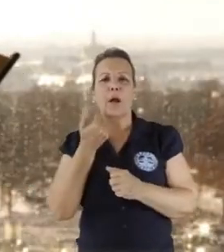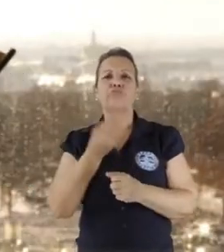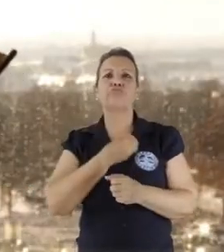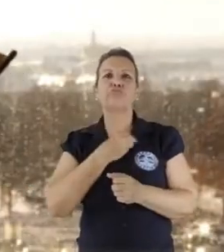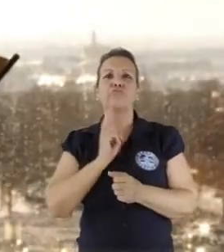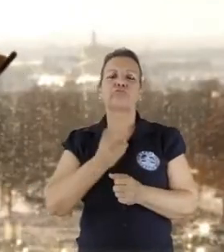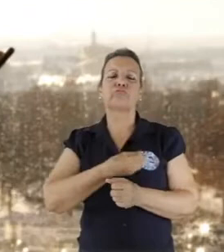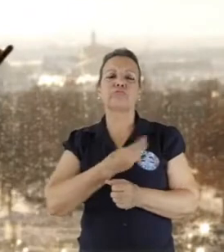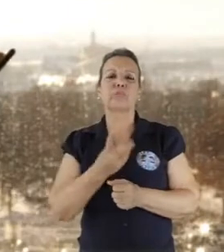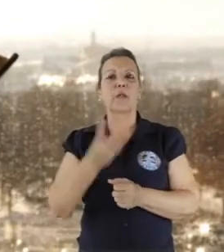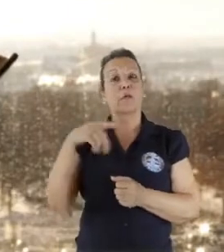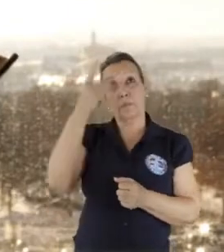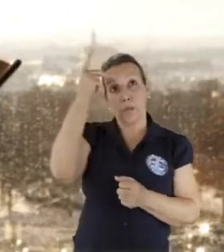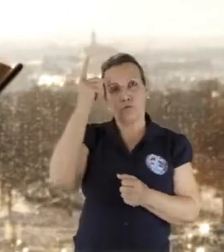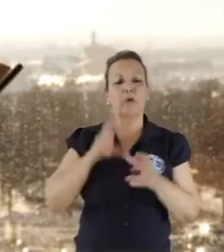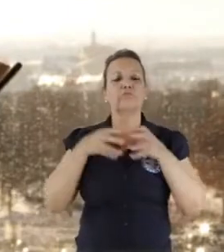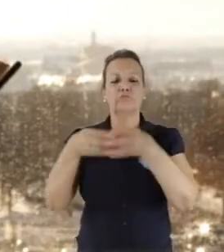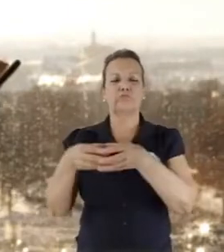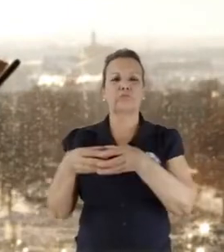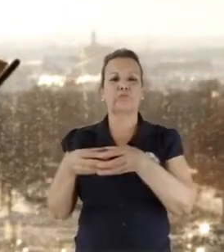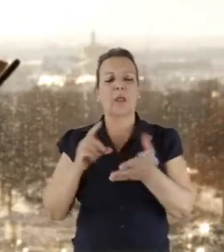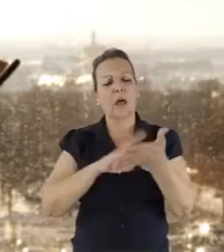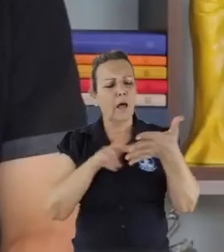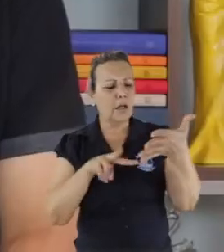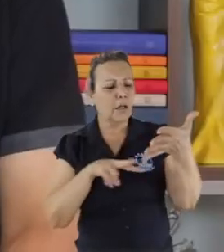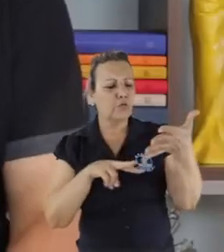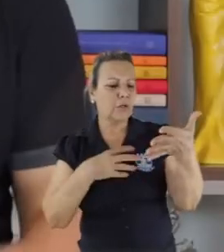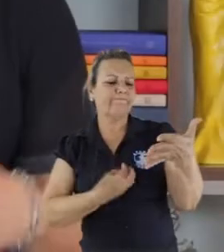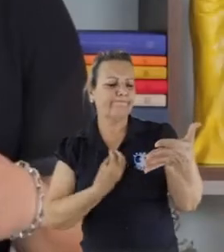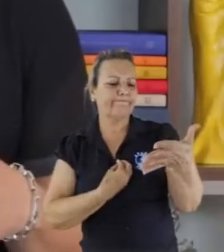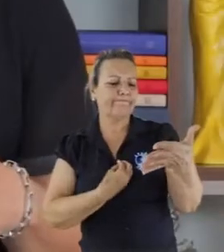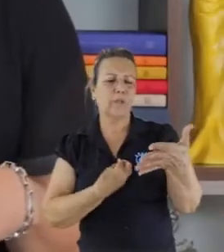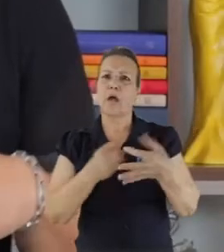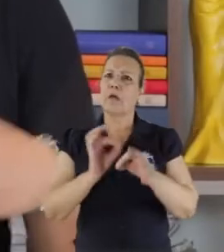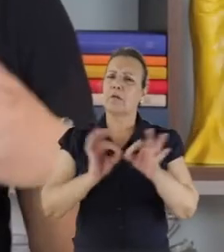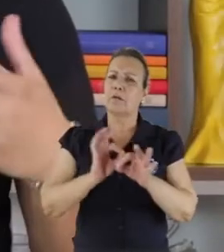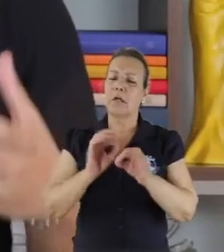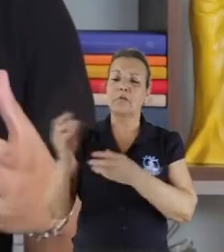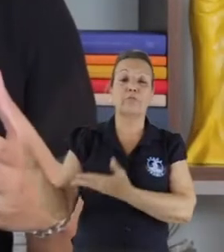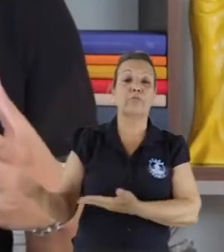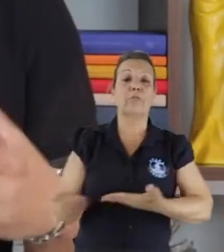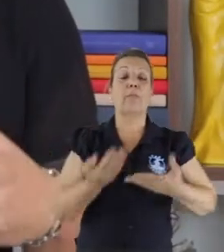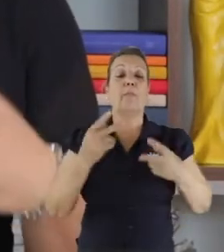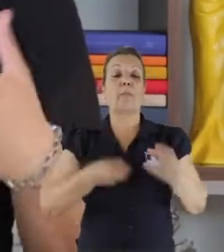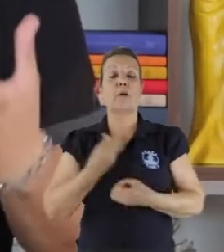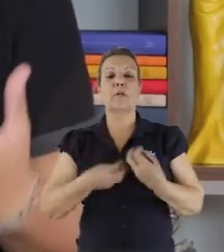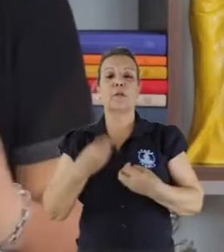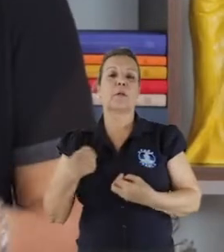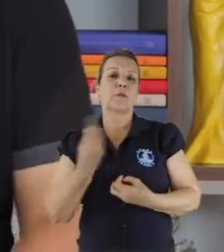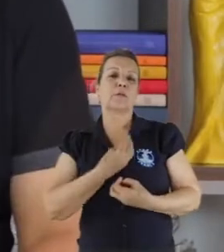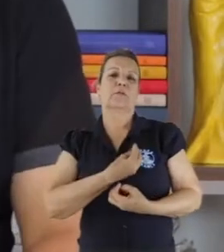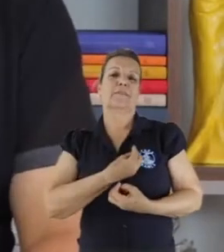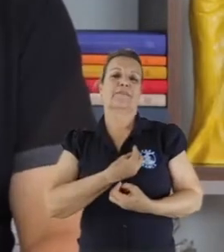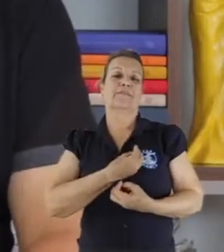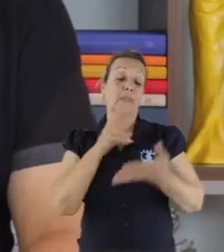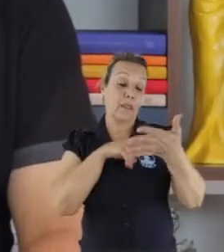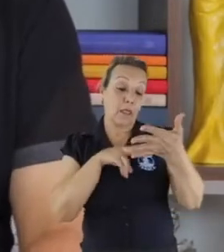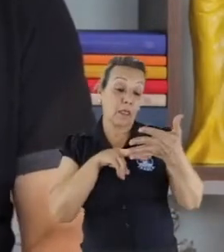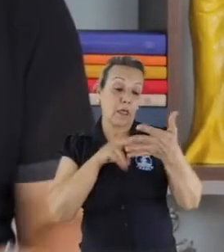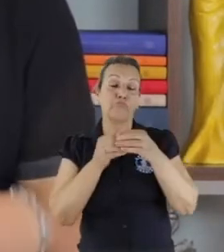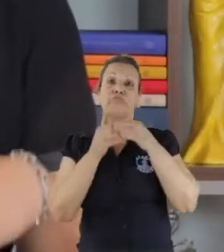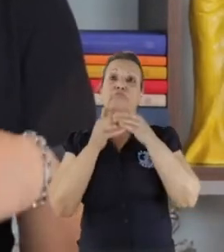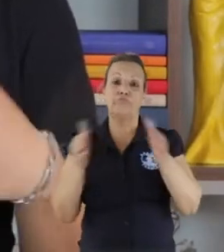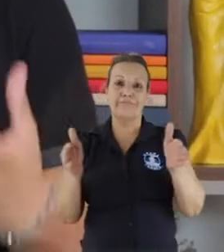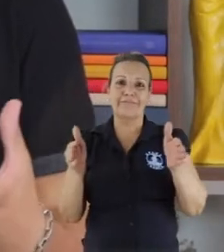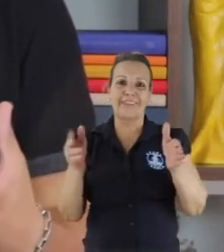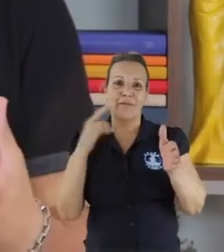a existência dele e daqueles que o cercam. A leitura nos sensibiliza e traz poesia às nossas vidas.